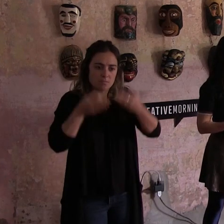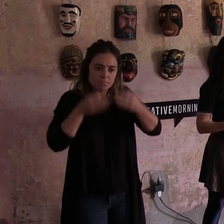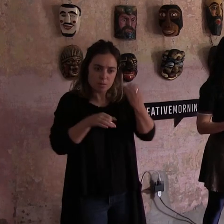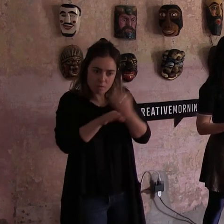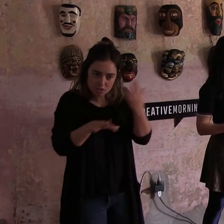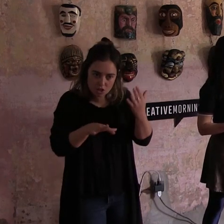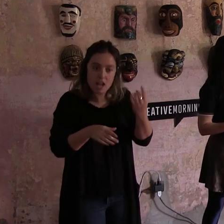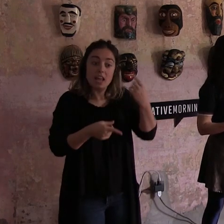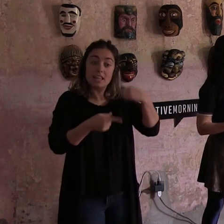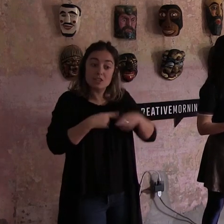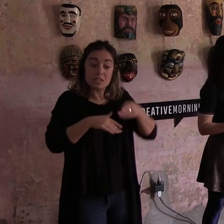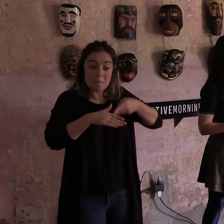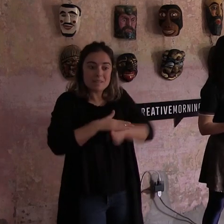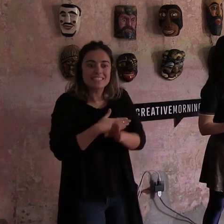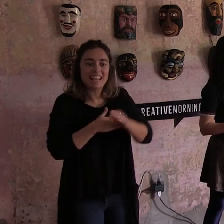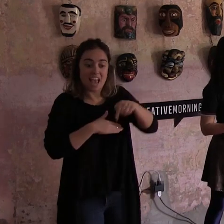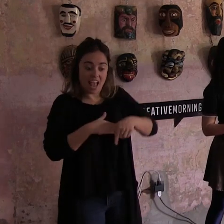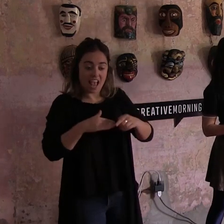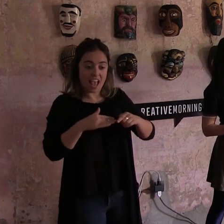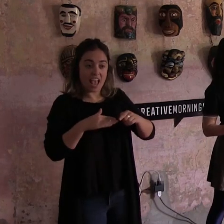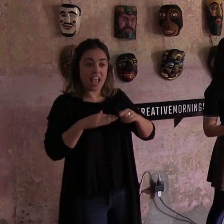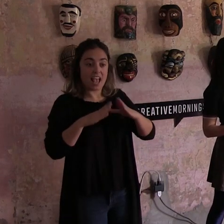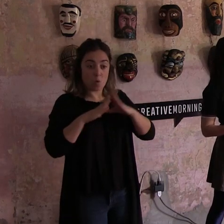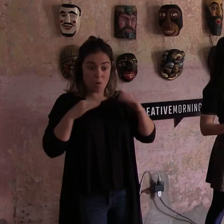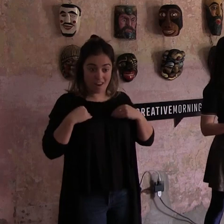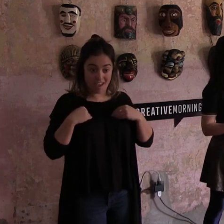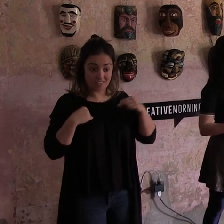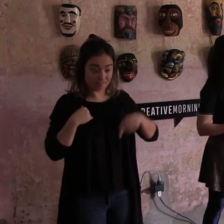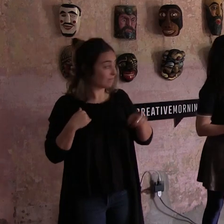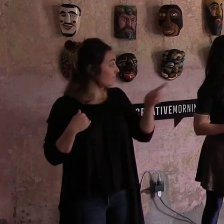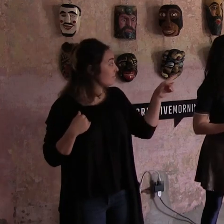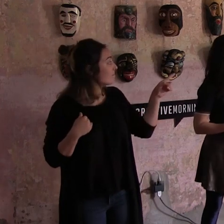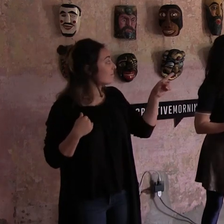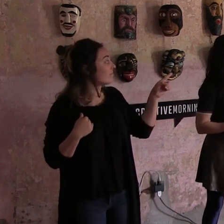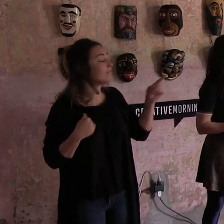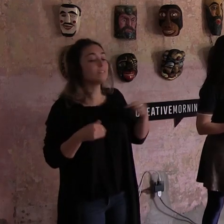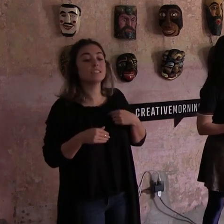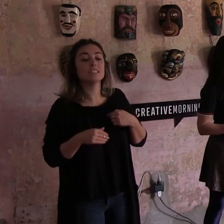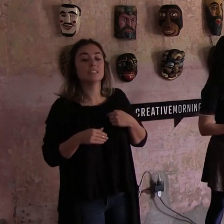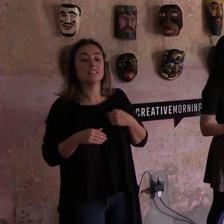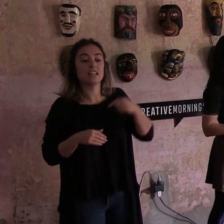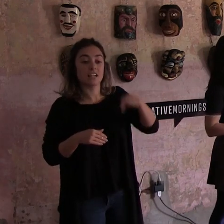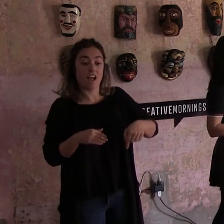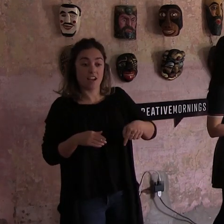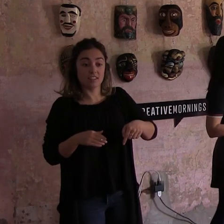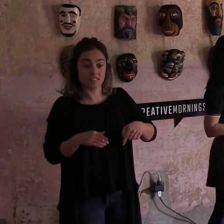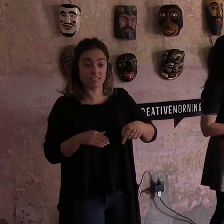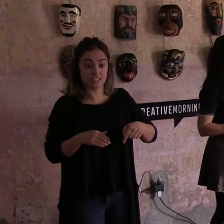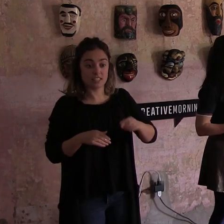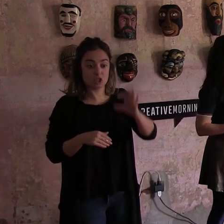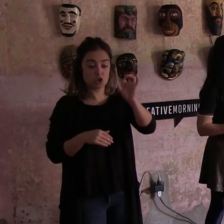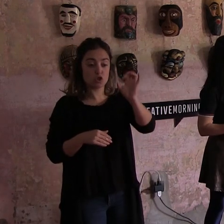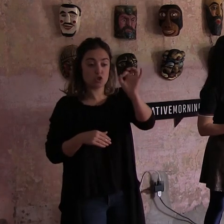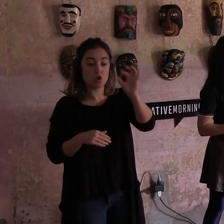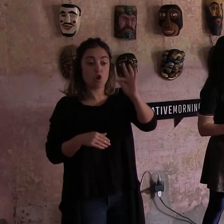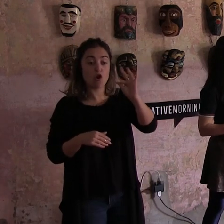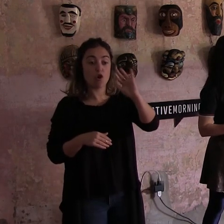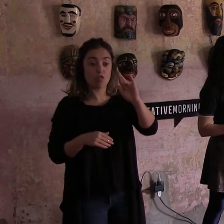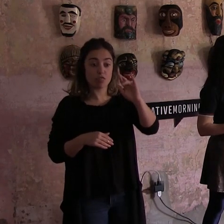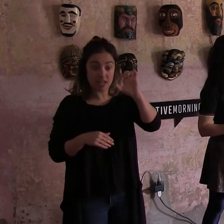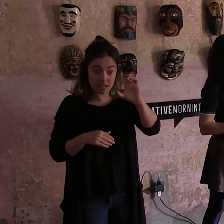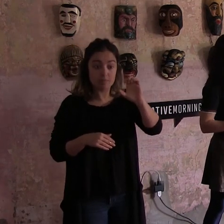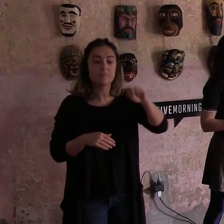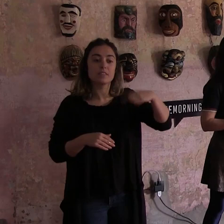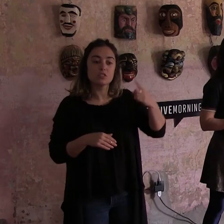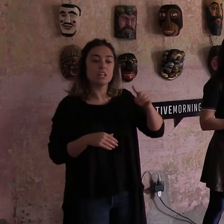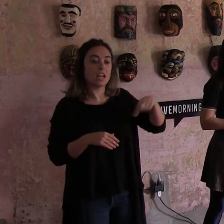así fue como egresé de la Escuela Nacional de Danza, allá soy la que está de perfil. Y otra de las cosas afortunadas es que Florencia